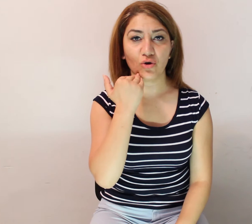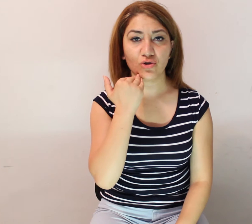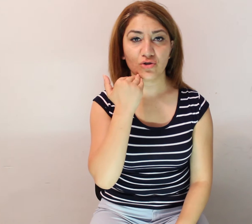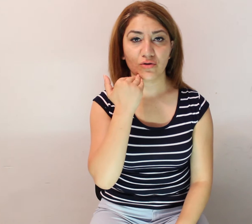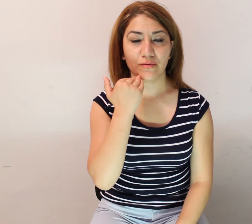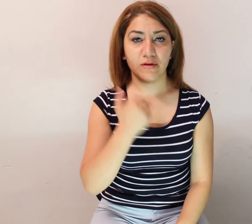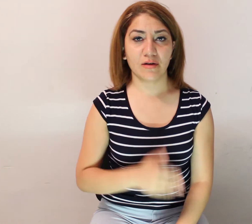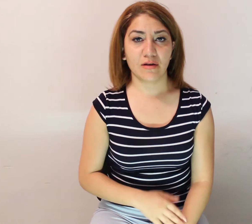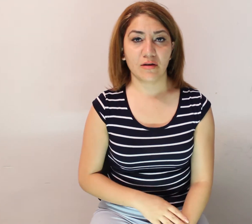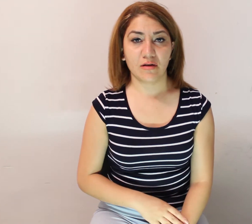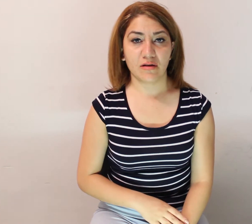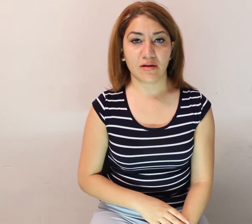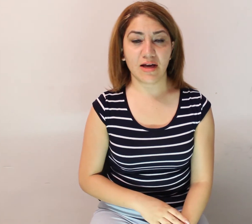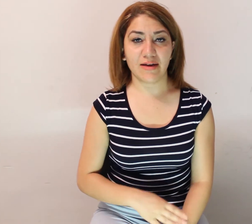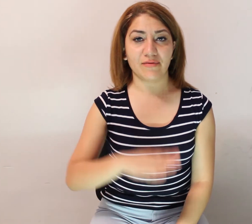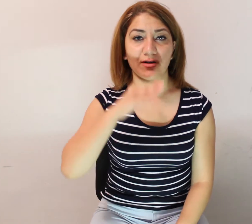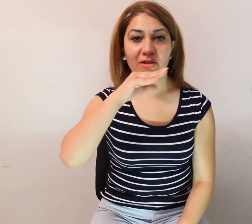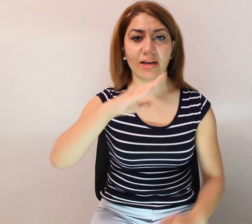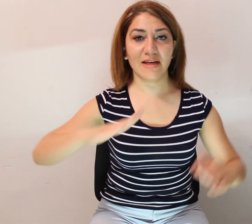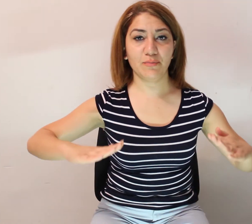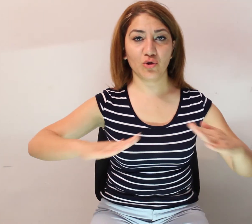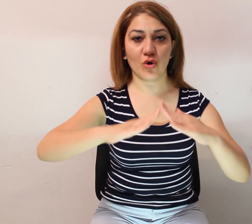Եգիպտոս, նաև Եգիպտոս,